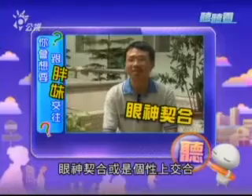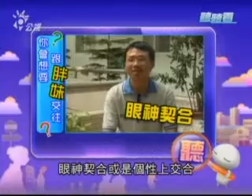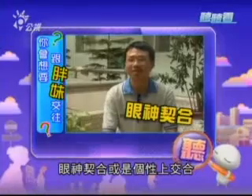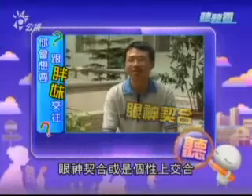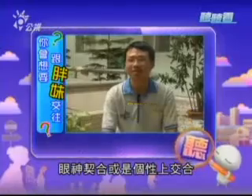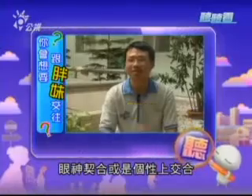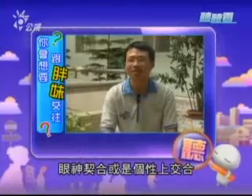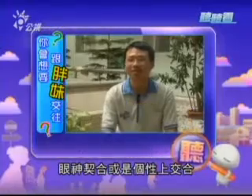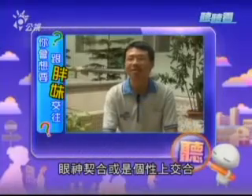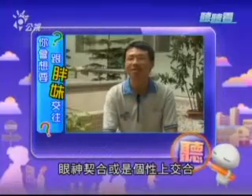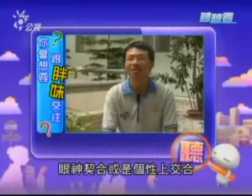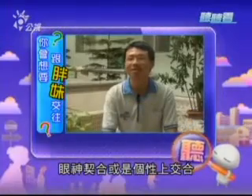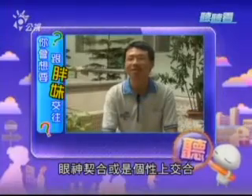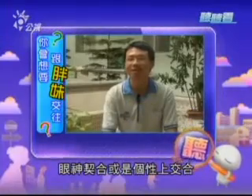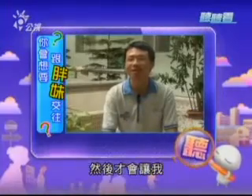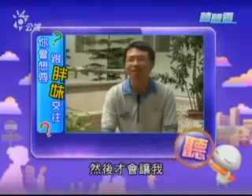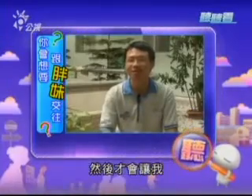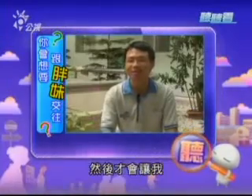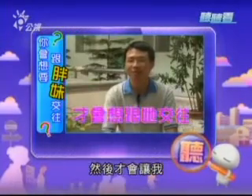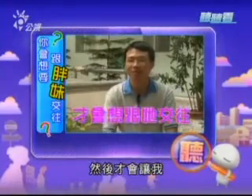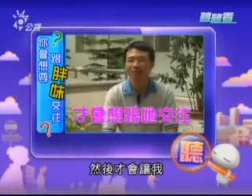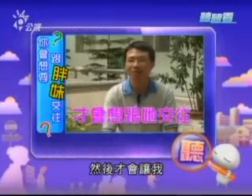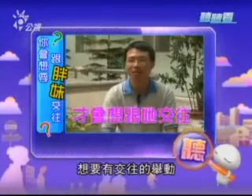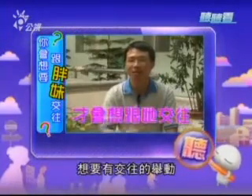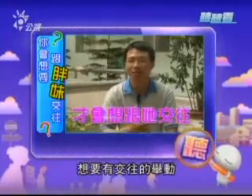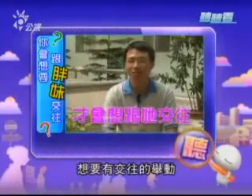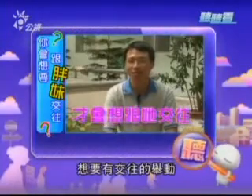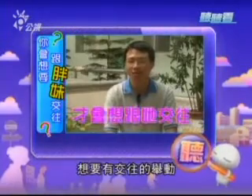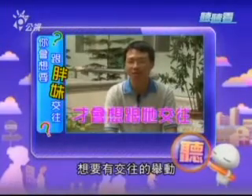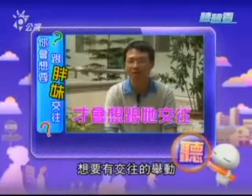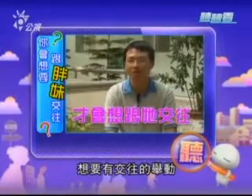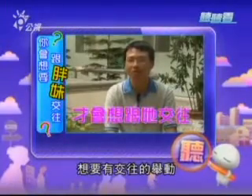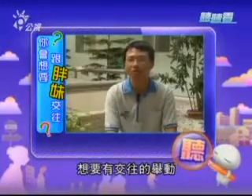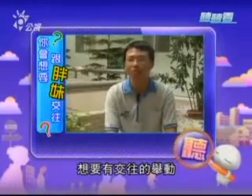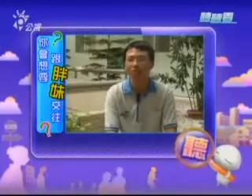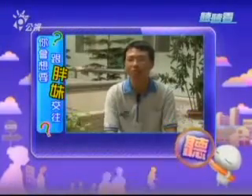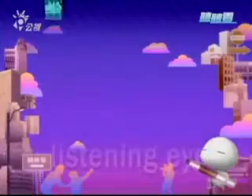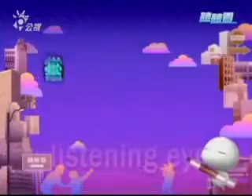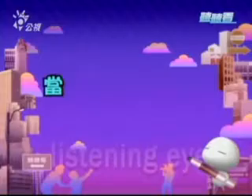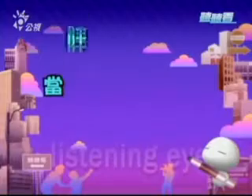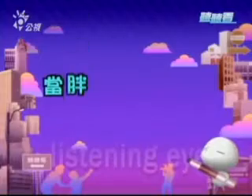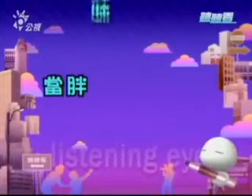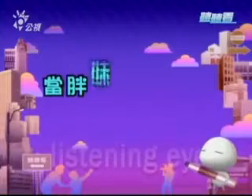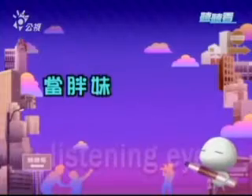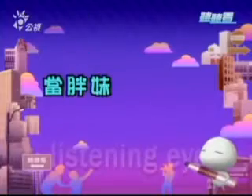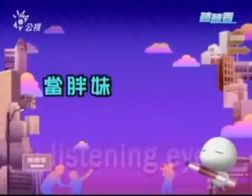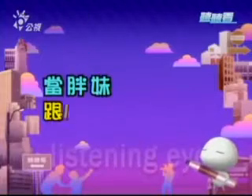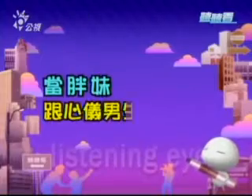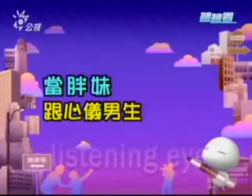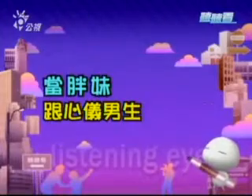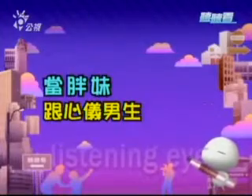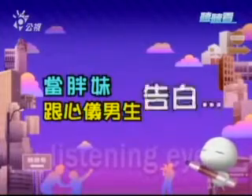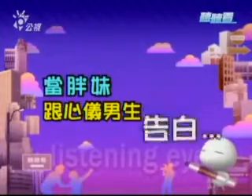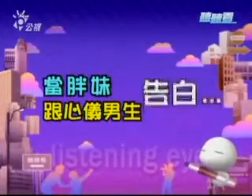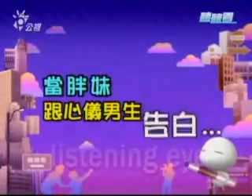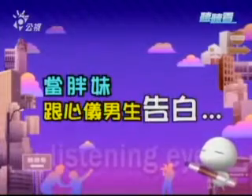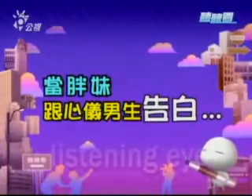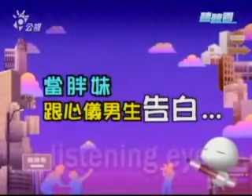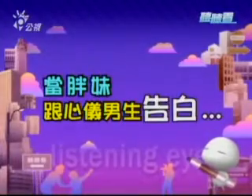或是个性上交合，然后才会让我想要有交往的举动。 当胖妹跟心仪的男生告